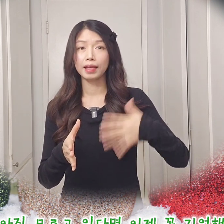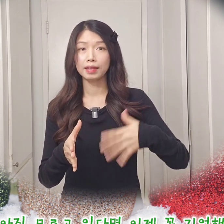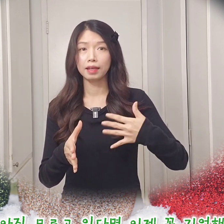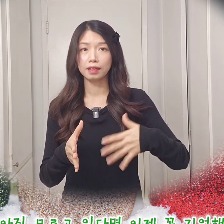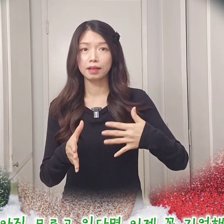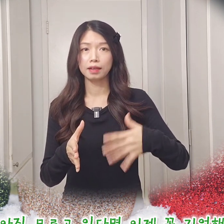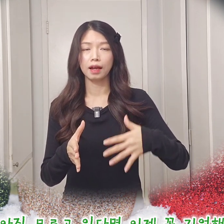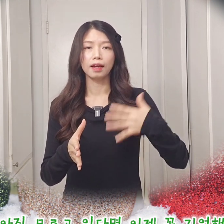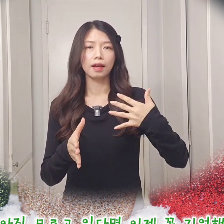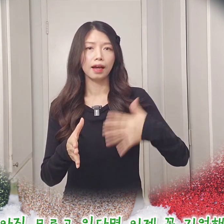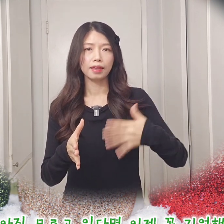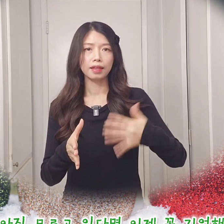아직. 아직.